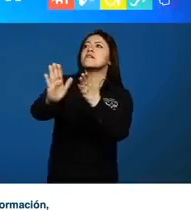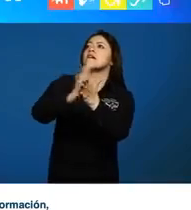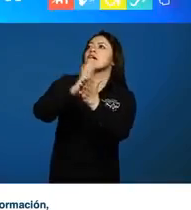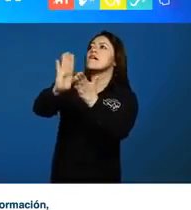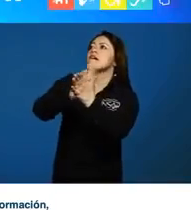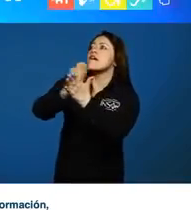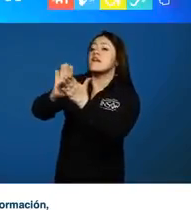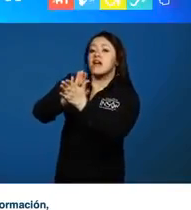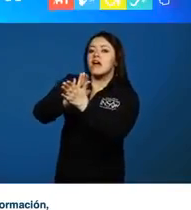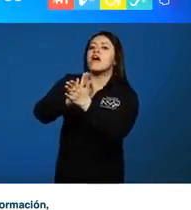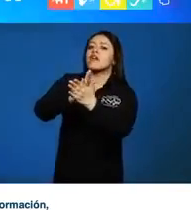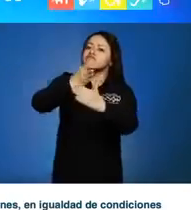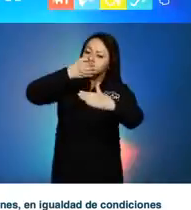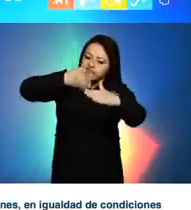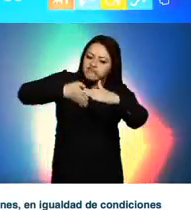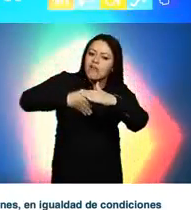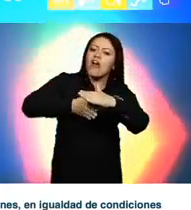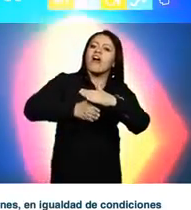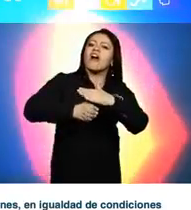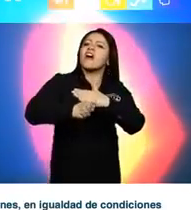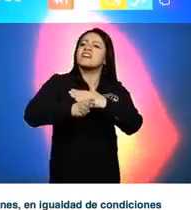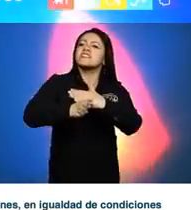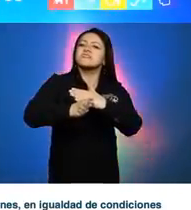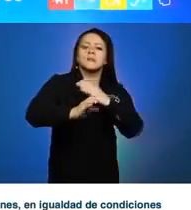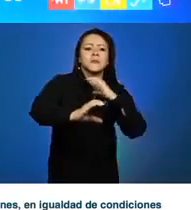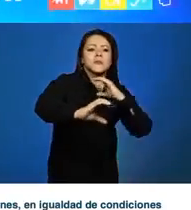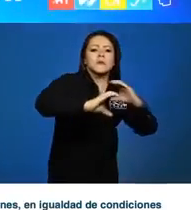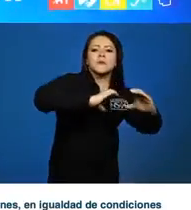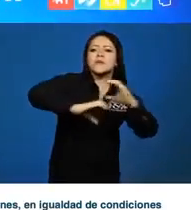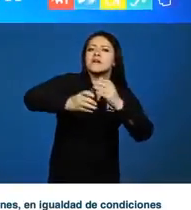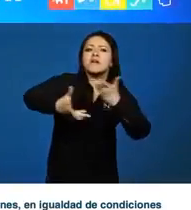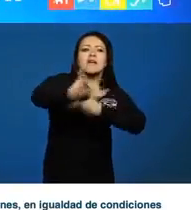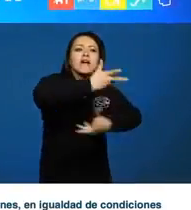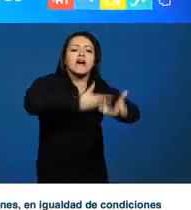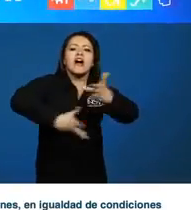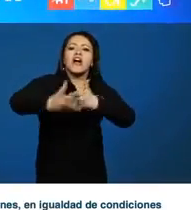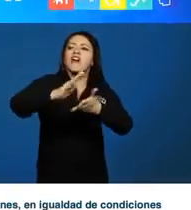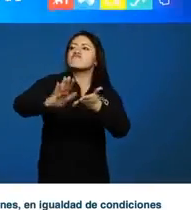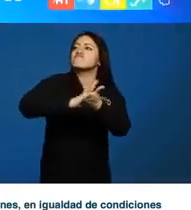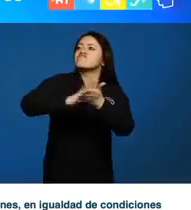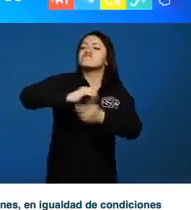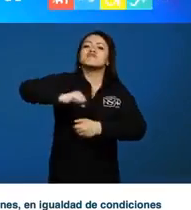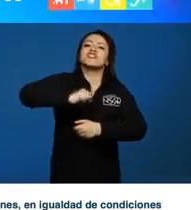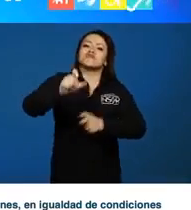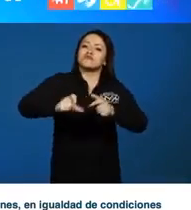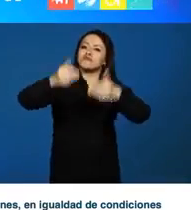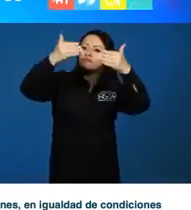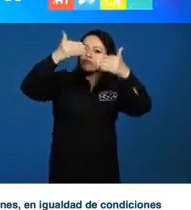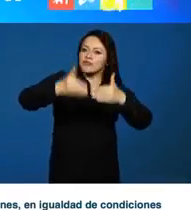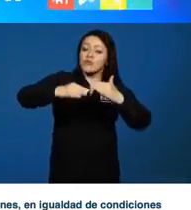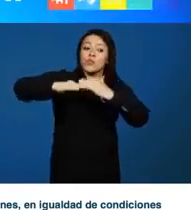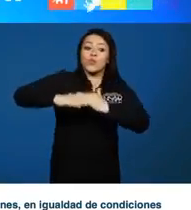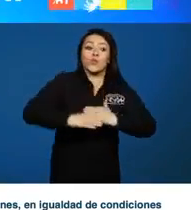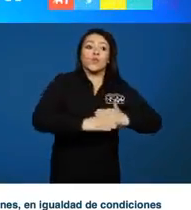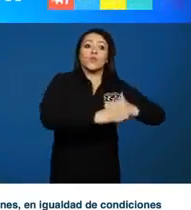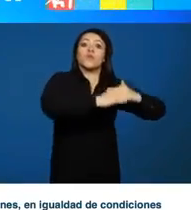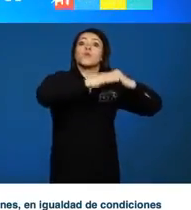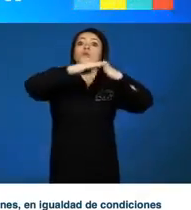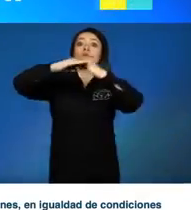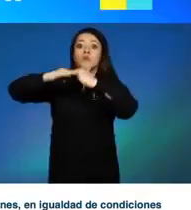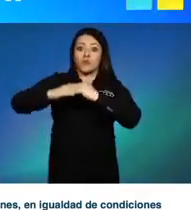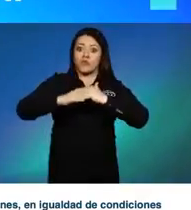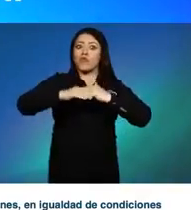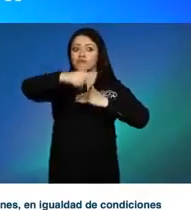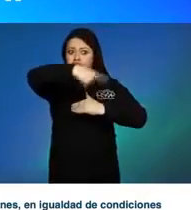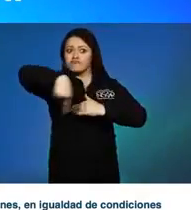la información, a la accesibilidad en términos de las comunicaciones, en